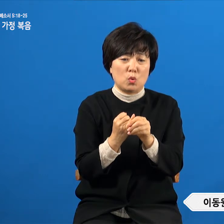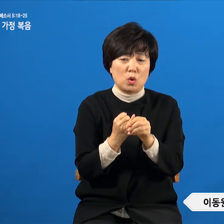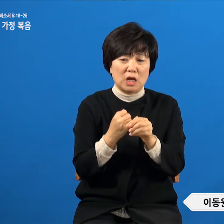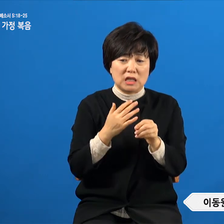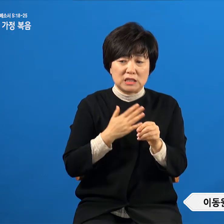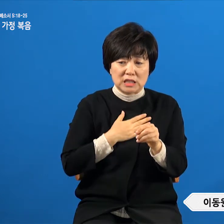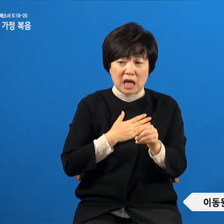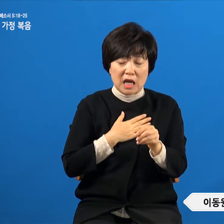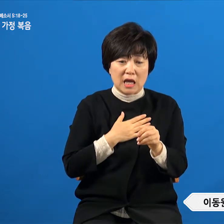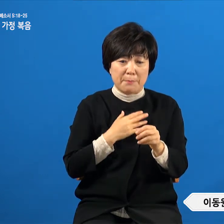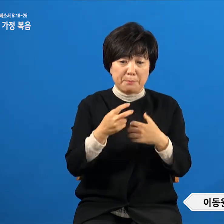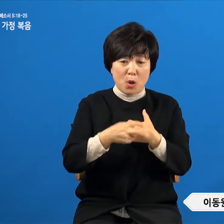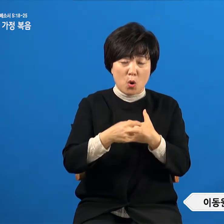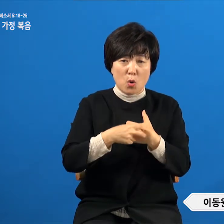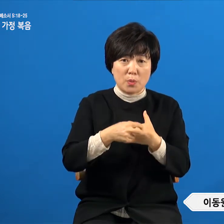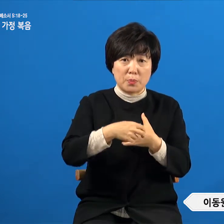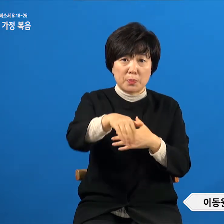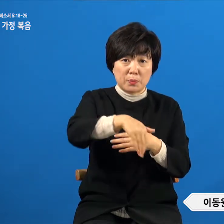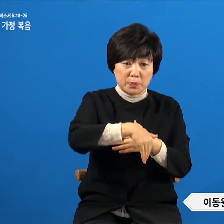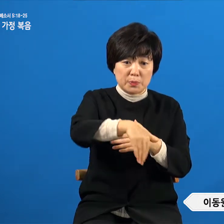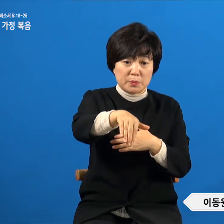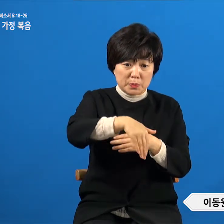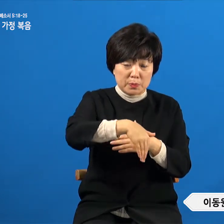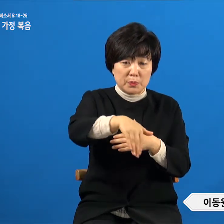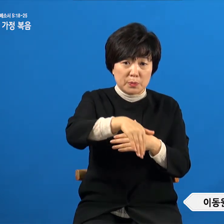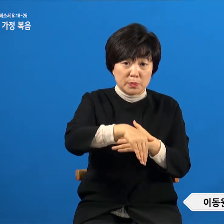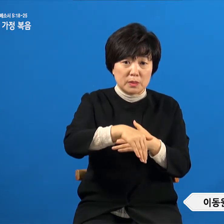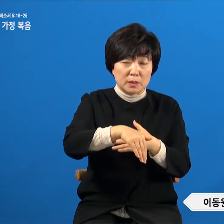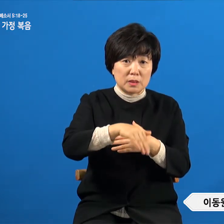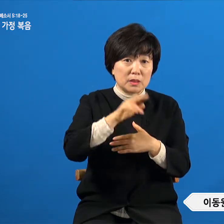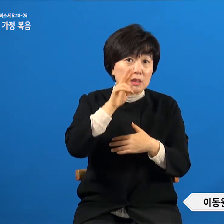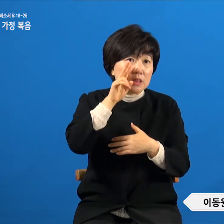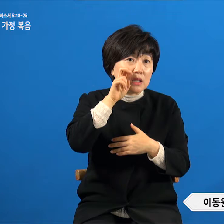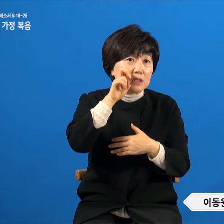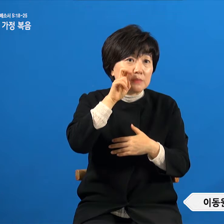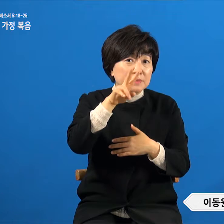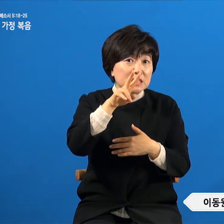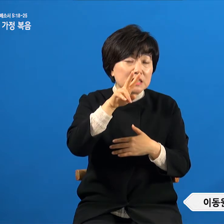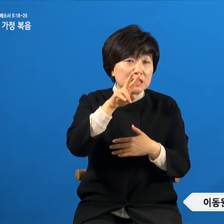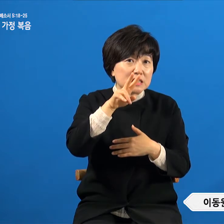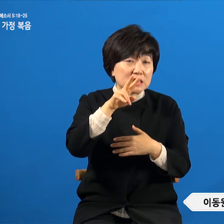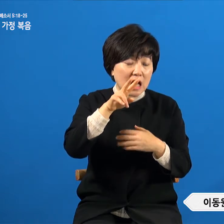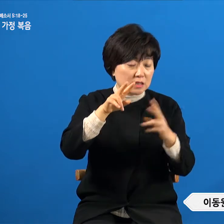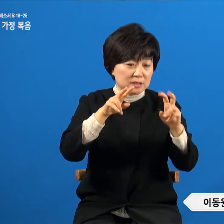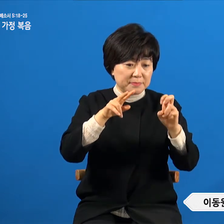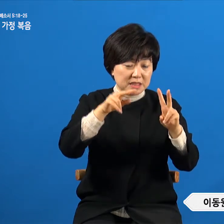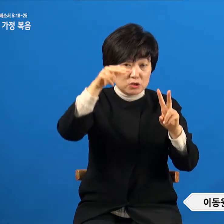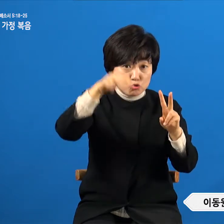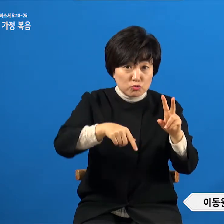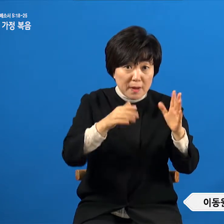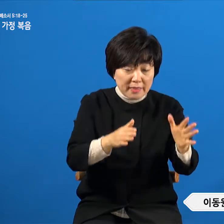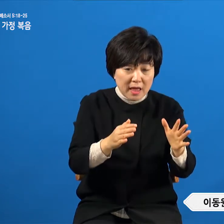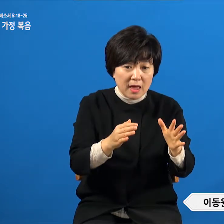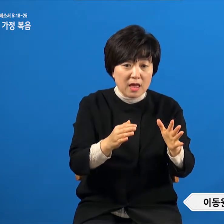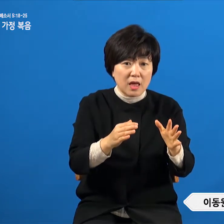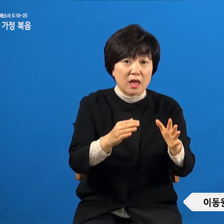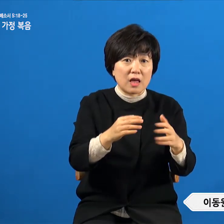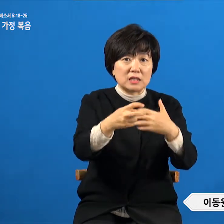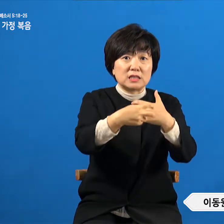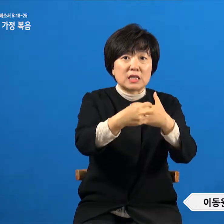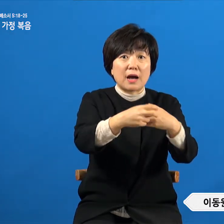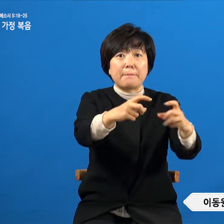이제 정기적인 체크업을 하는 가운데 임신 22주 만에 청천벽력 같은 의사의 선언을